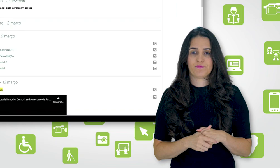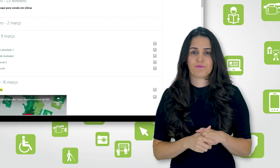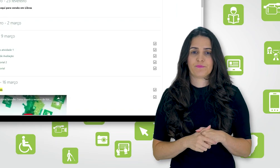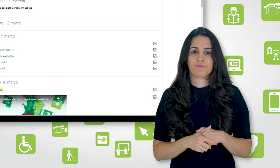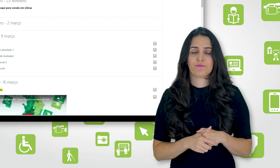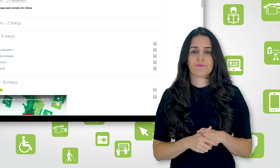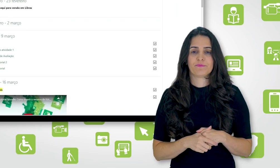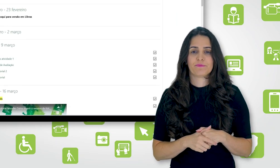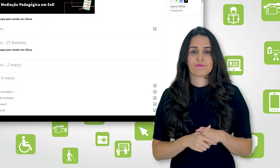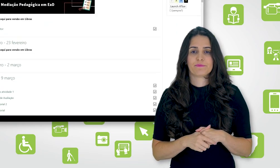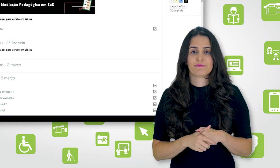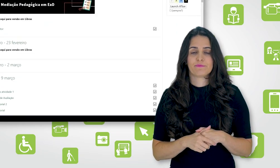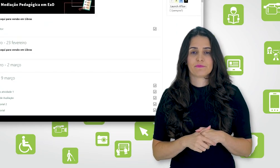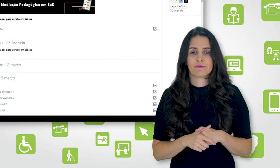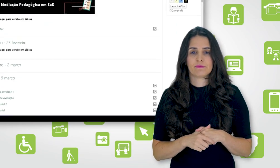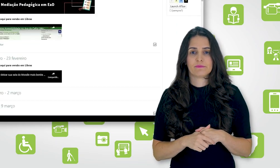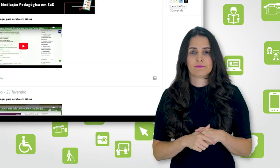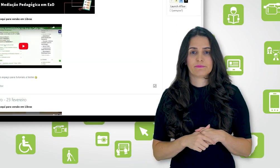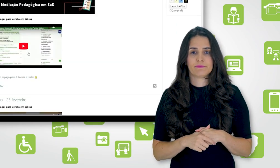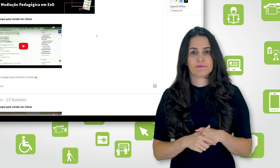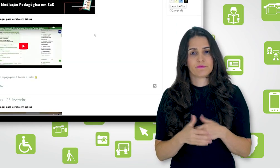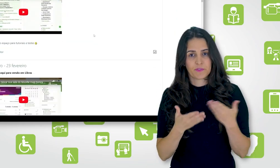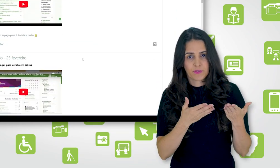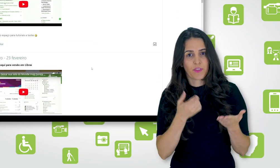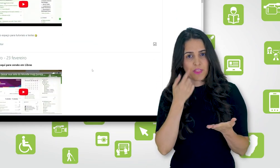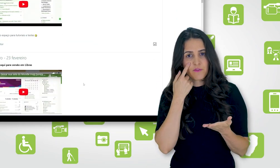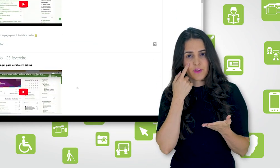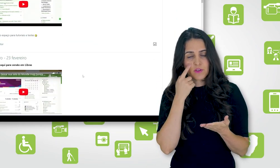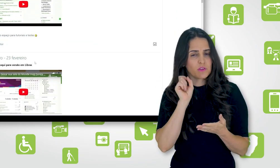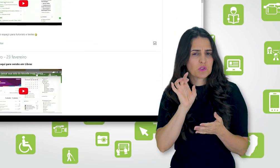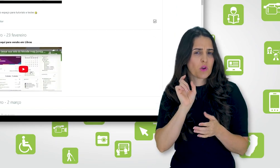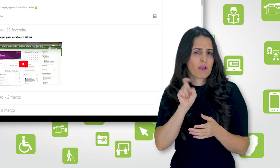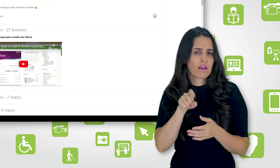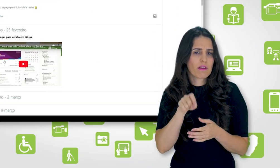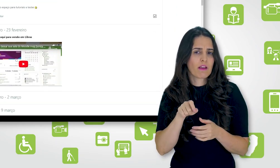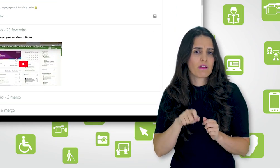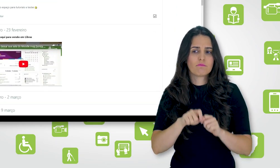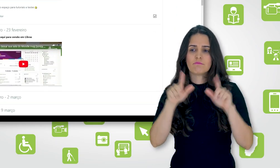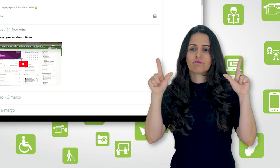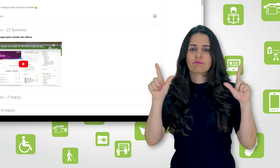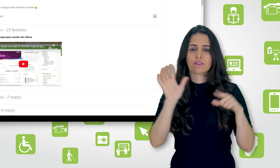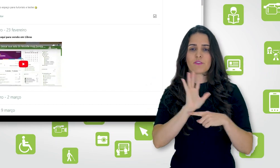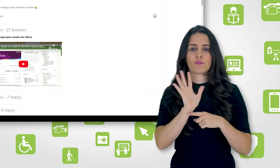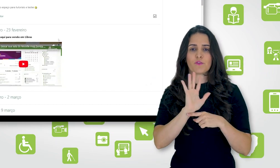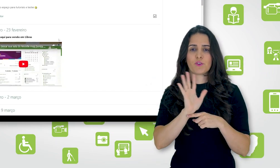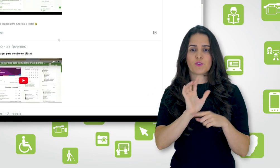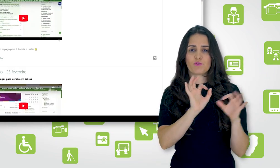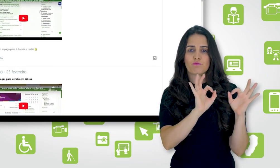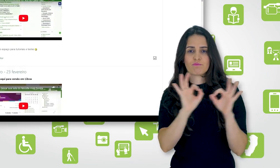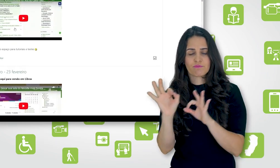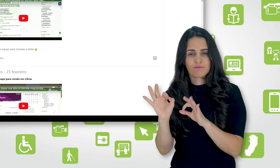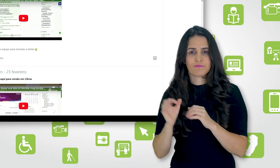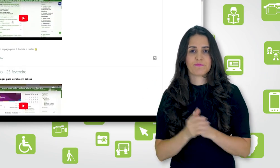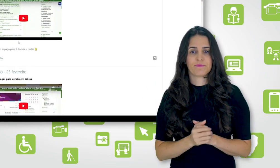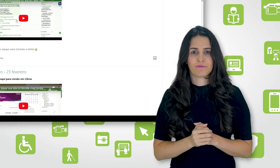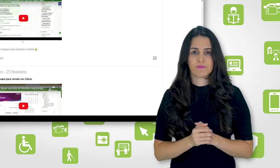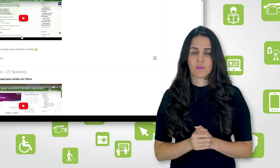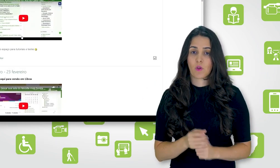e ao clicar aqui eu vou ter acesso ao vídeo porém observem este efeito aqui